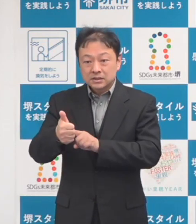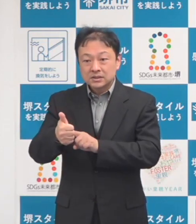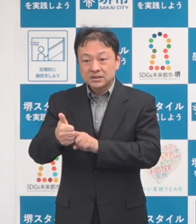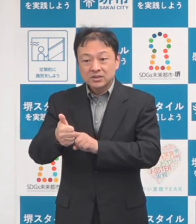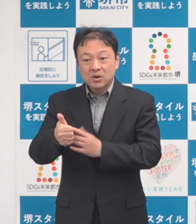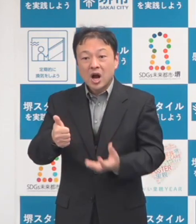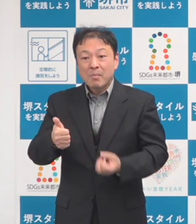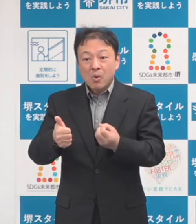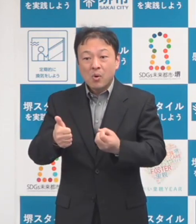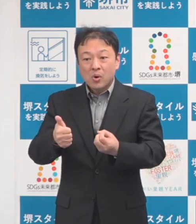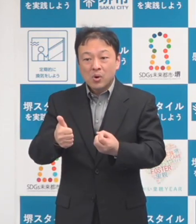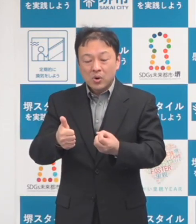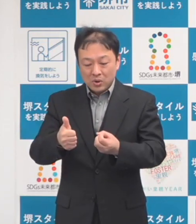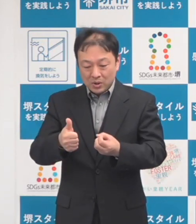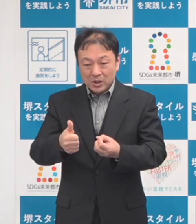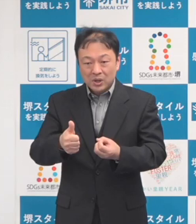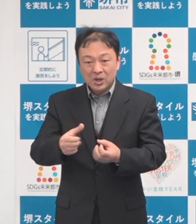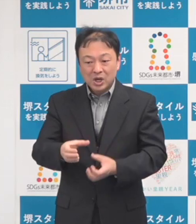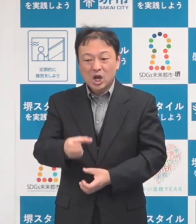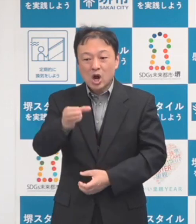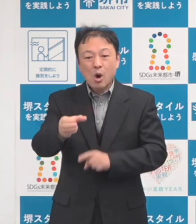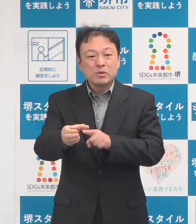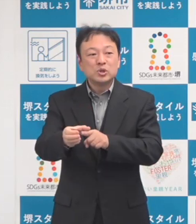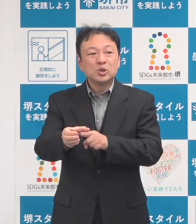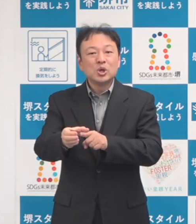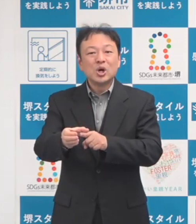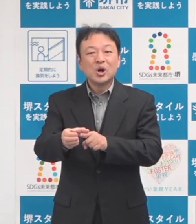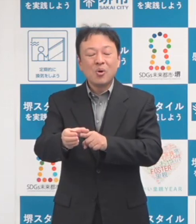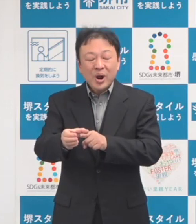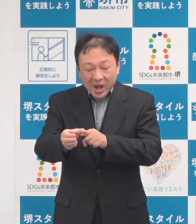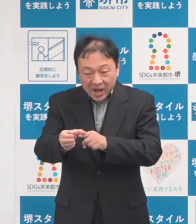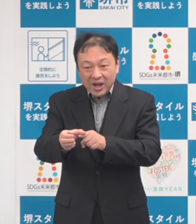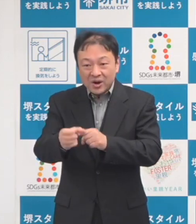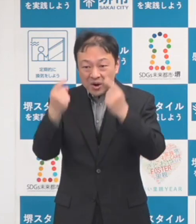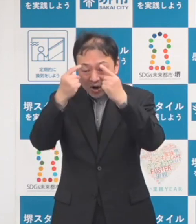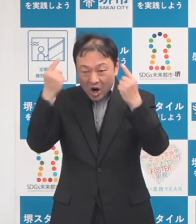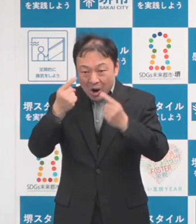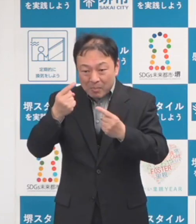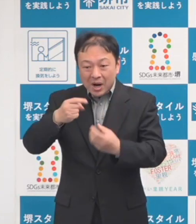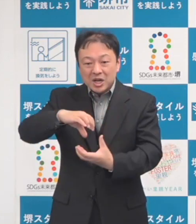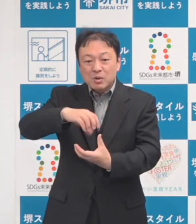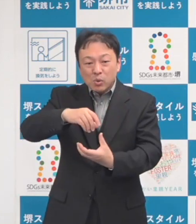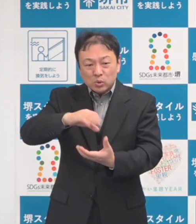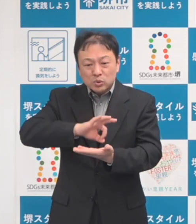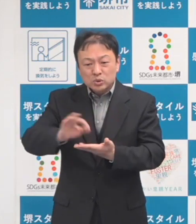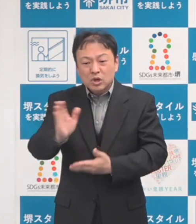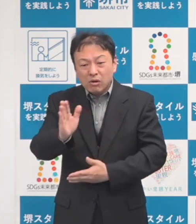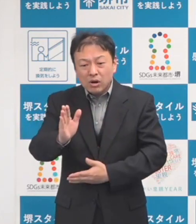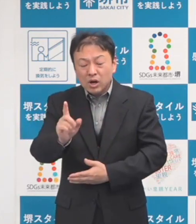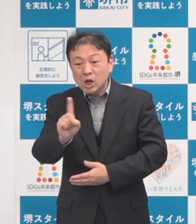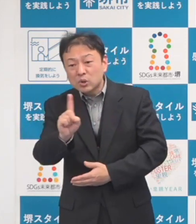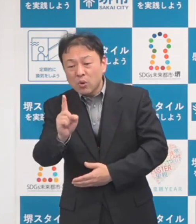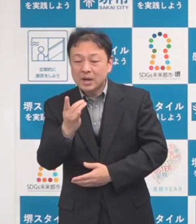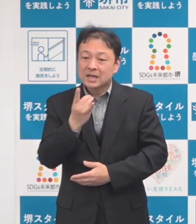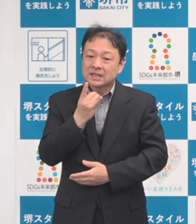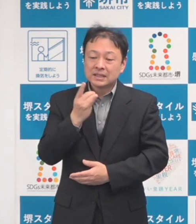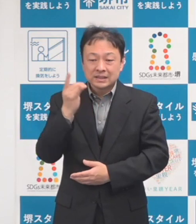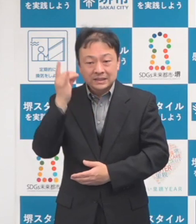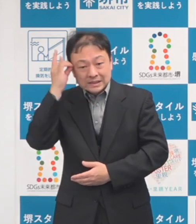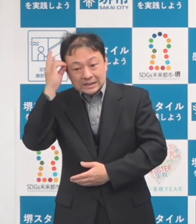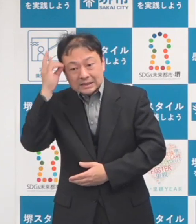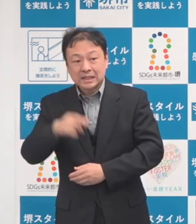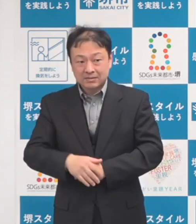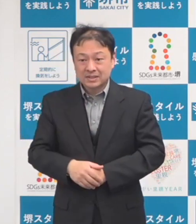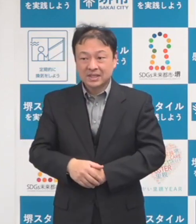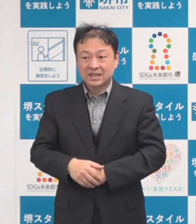はマイボトルにされないのかなとずっと前から気になって、そのグラスの蓋も